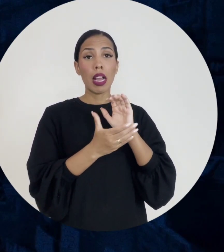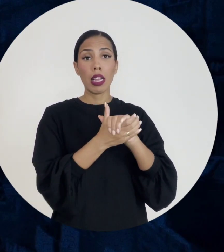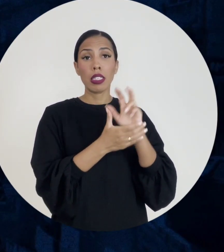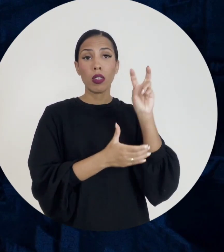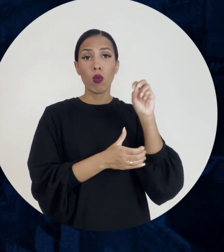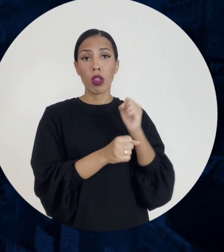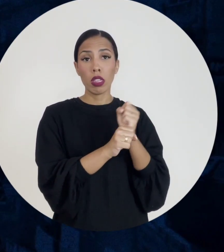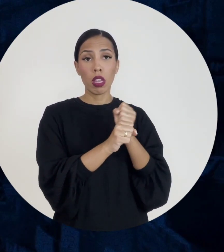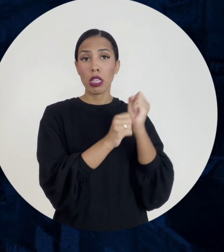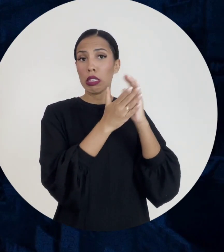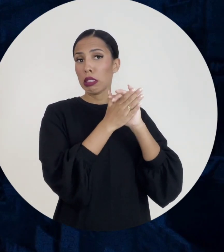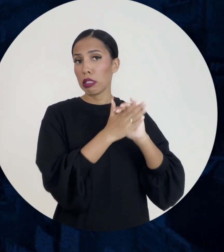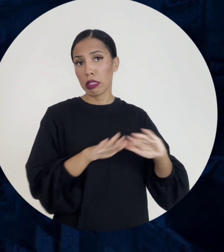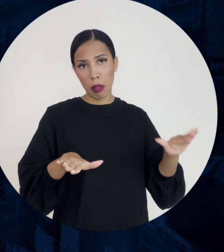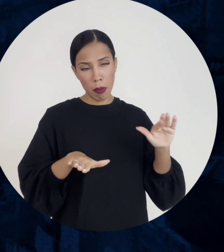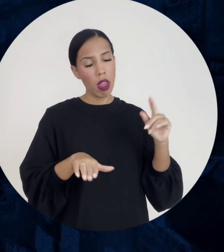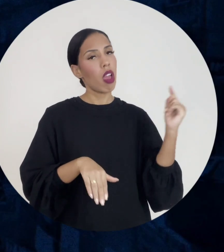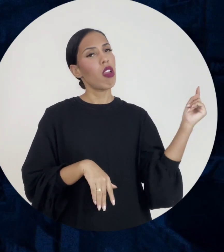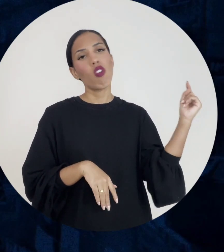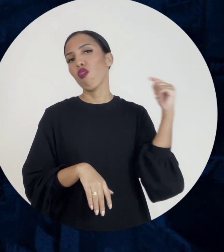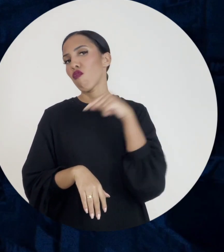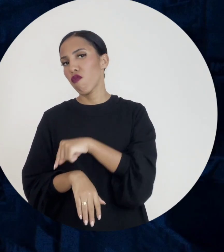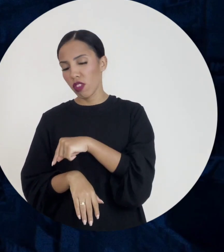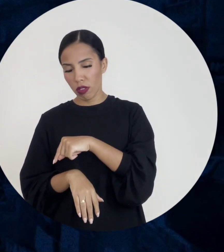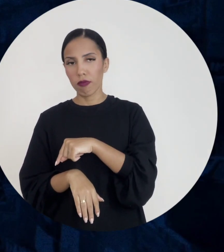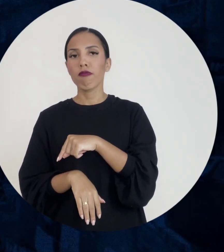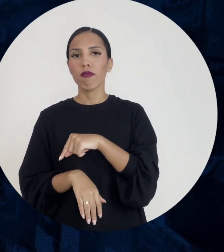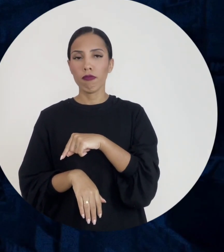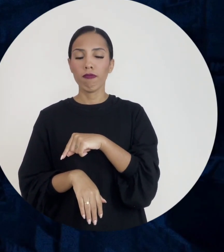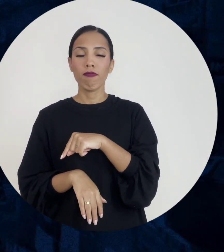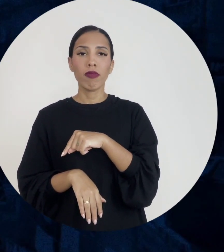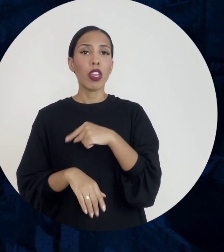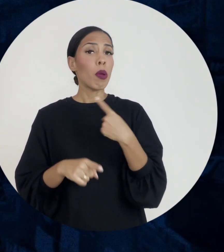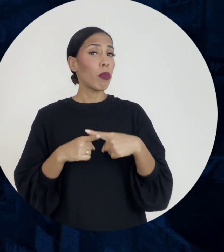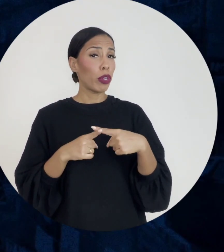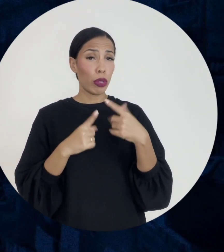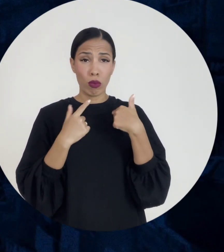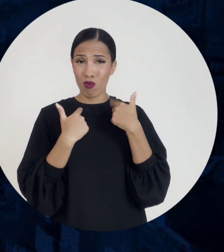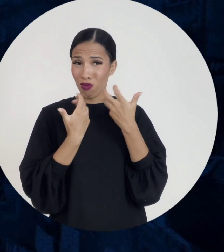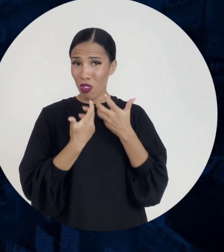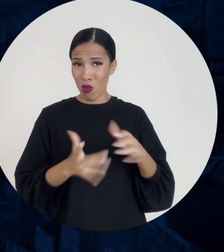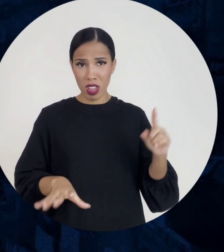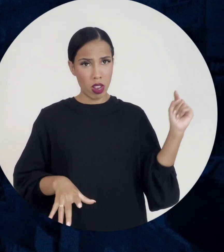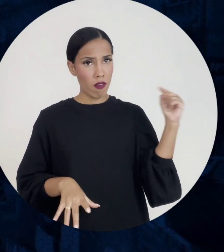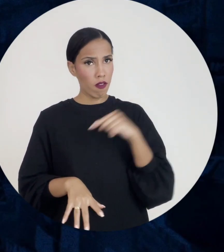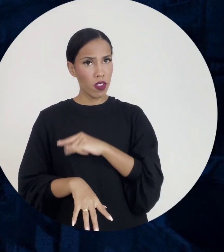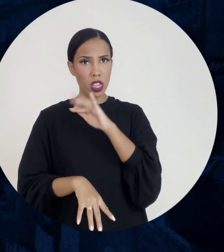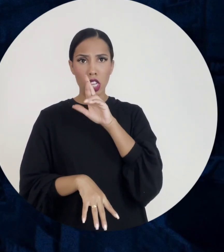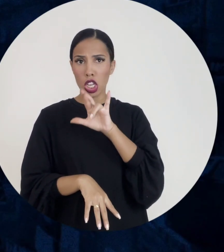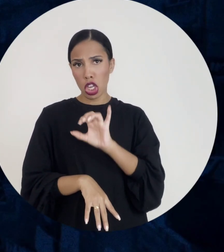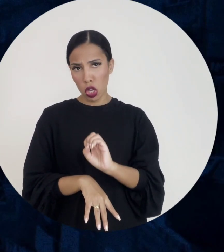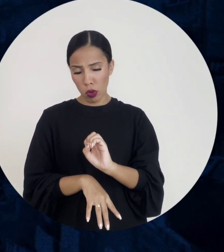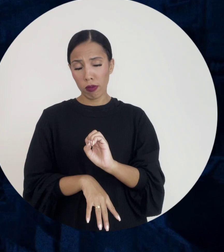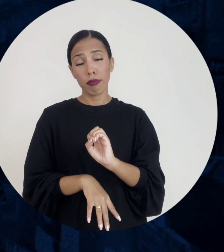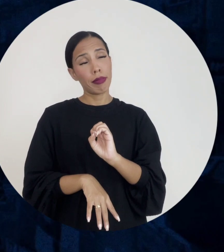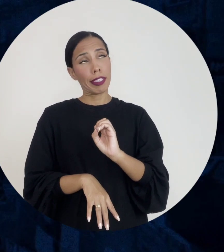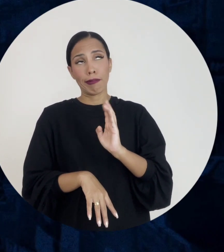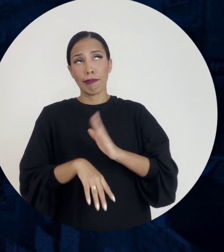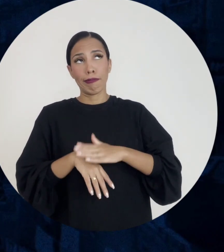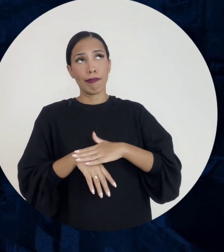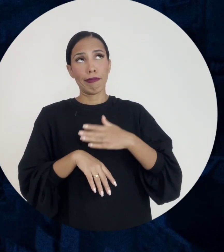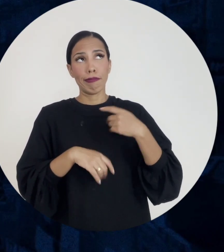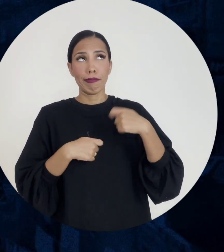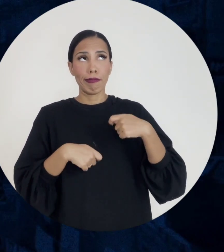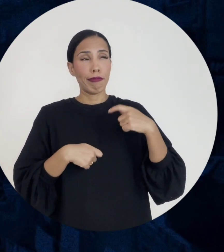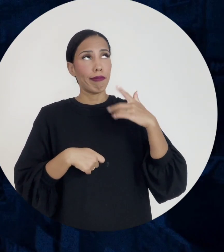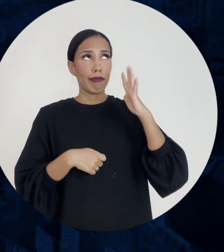se separaram. Aí eu vim embora para o Rio, mesmo contra a vontade, não queria vir, mas acabei vindo. E estou até hoje aqui